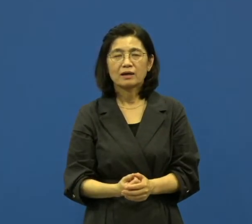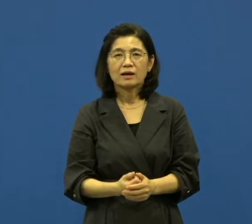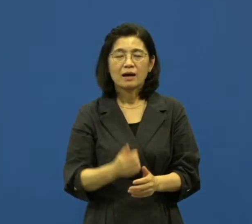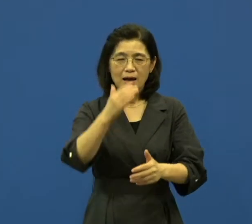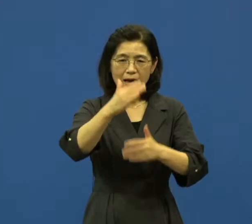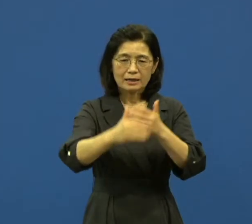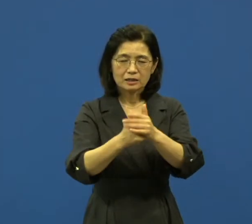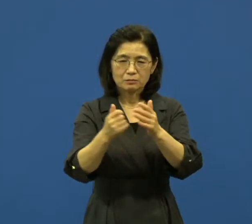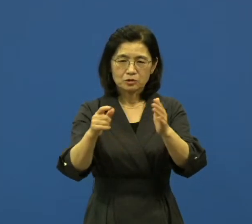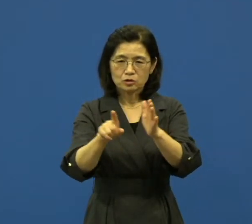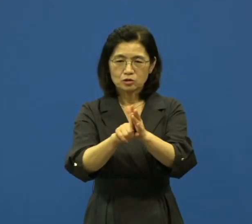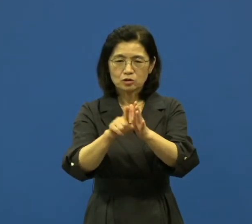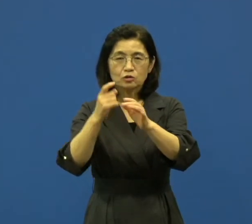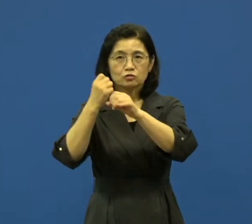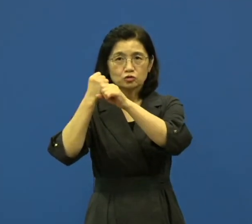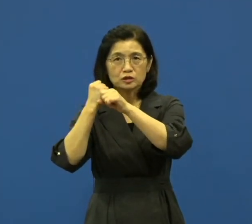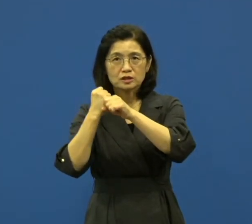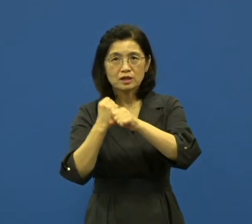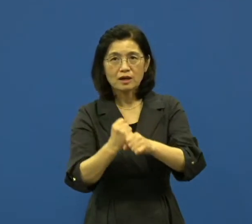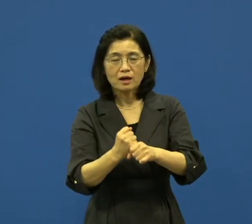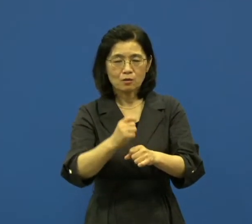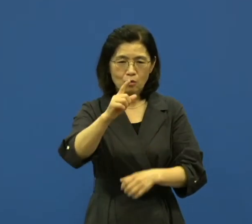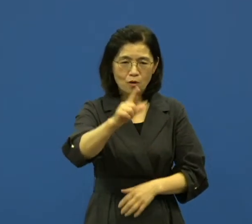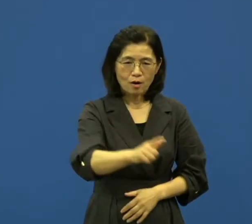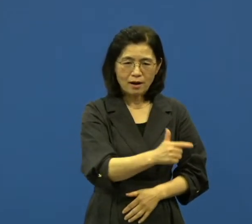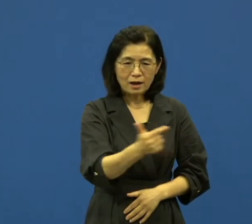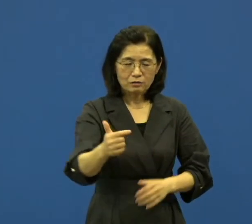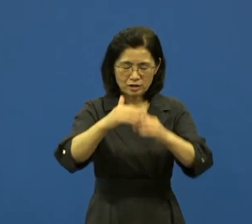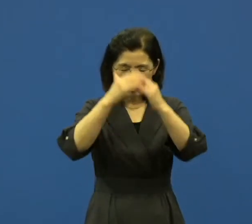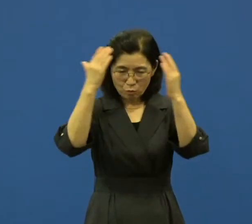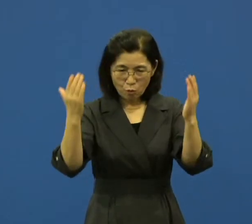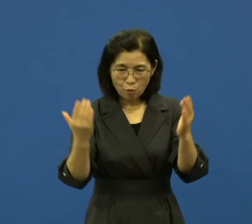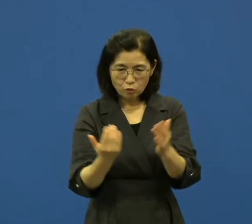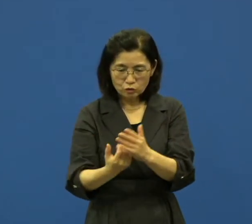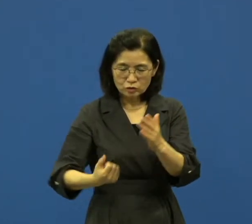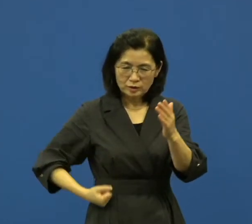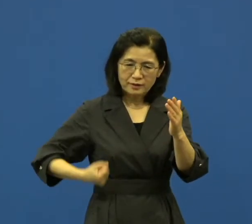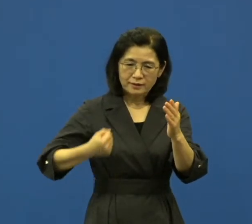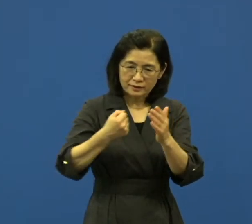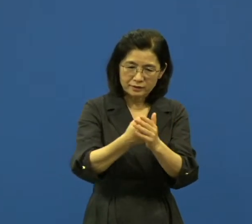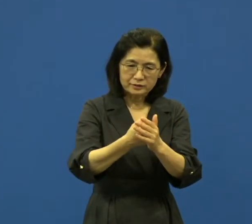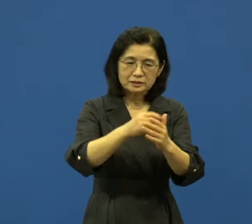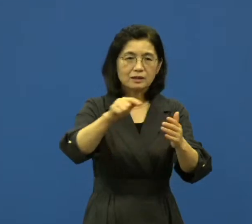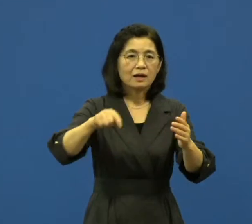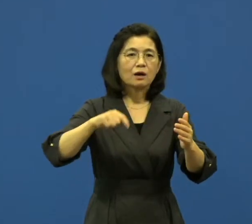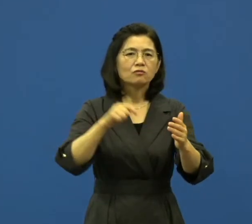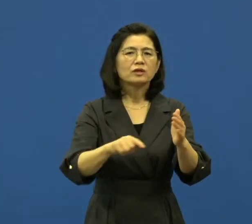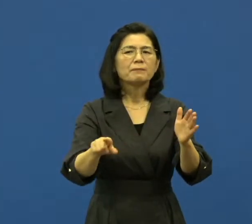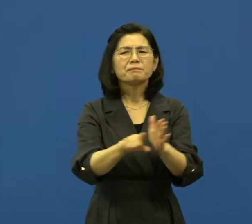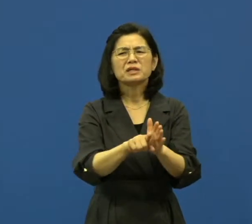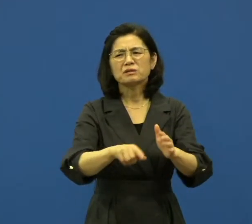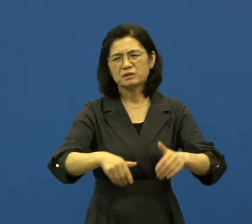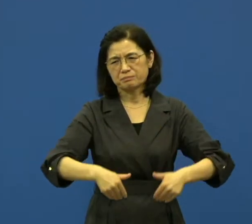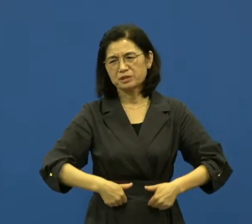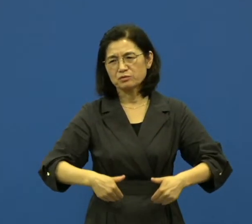것입니다. 그래서 하루 동안에 모든 우리의 결정들 가운데서도 믿음이 필요한